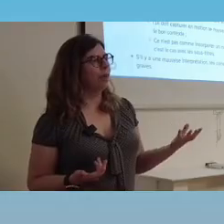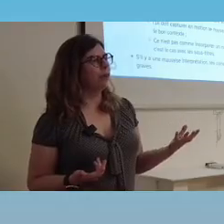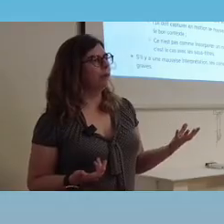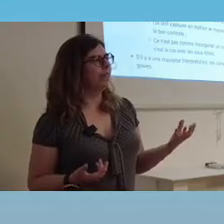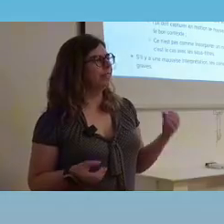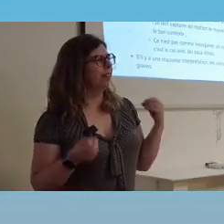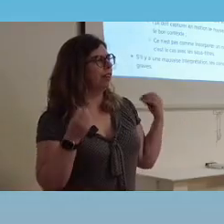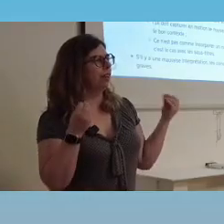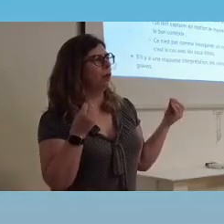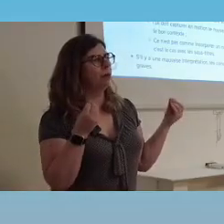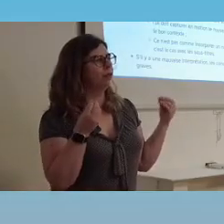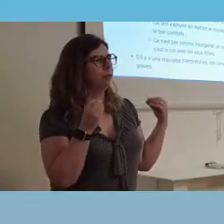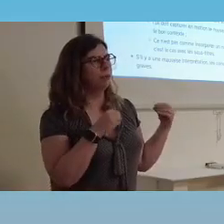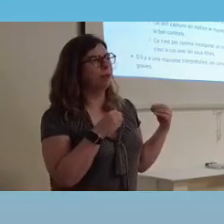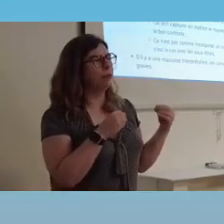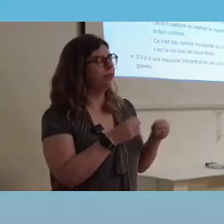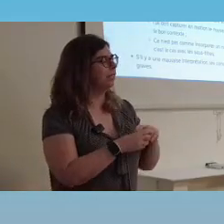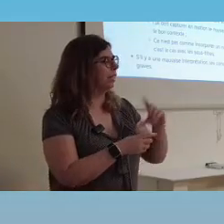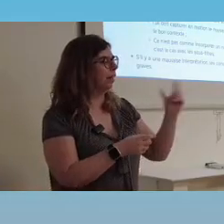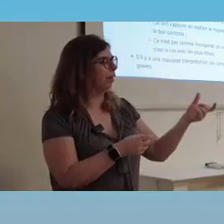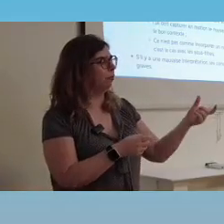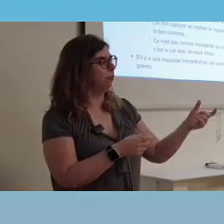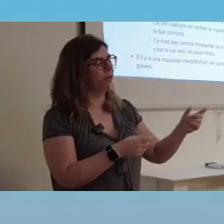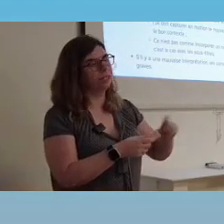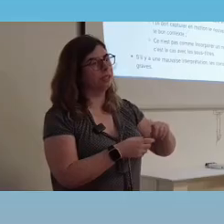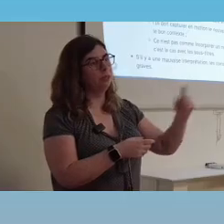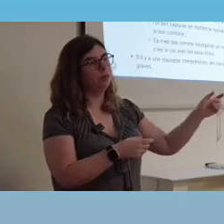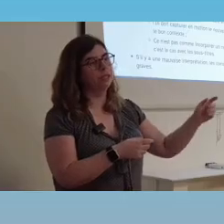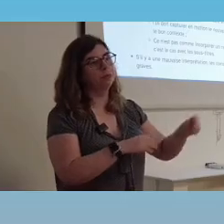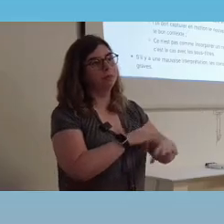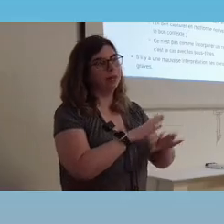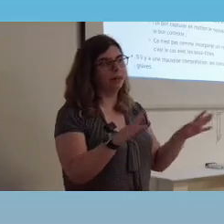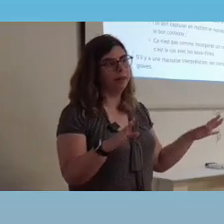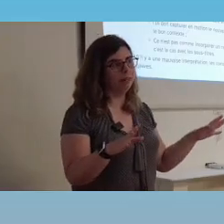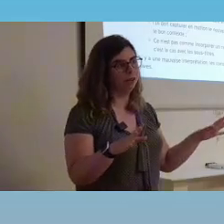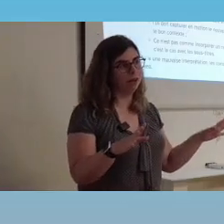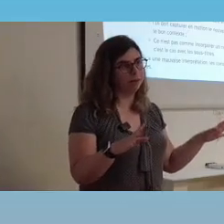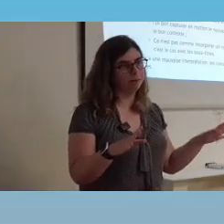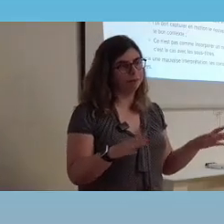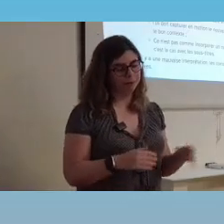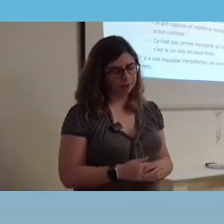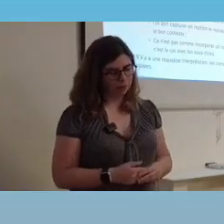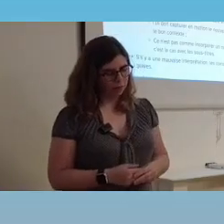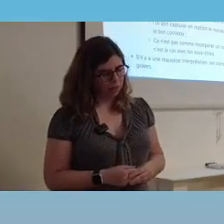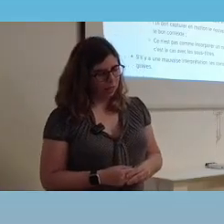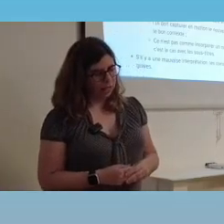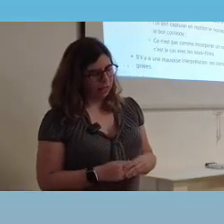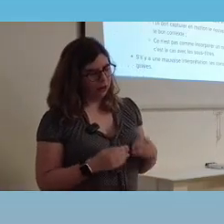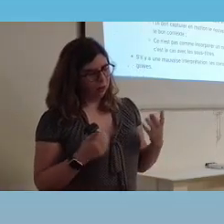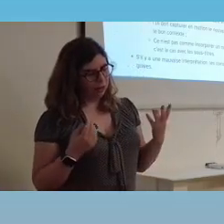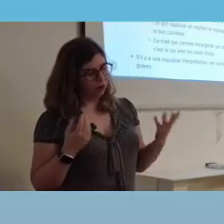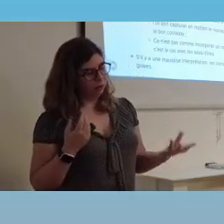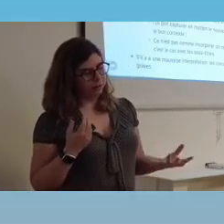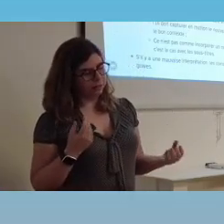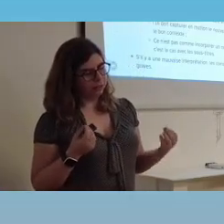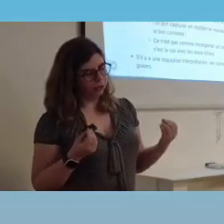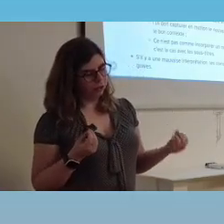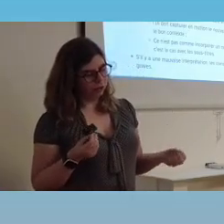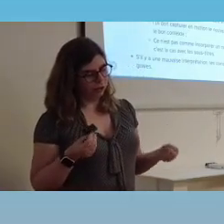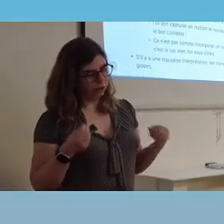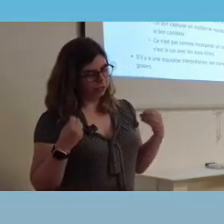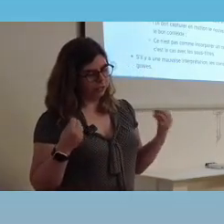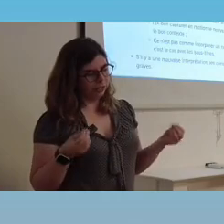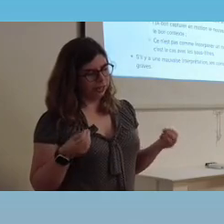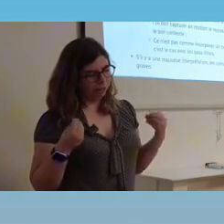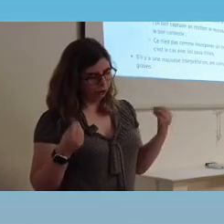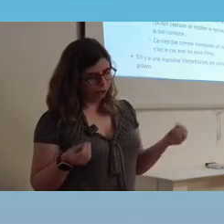on ne prend pas un texte, on prend son texte et elle va sortir des mots qui n'ont rien à voir. Et enfin, c'est une